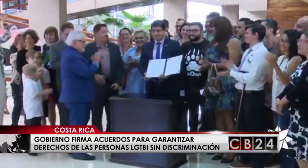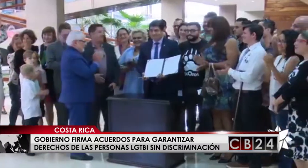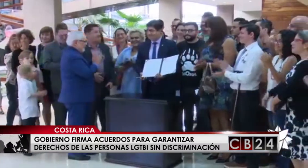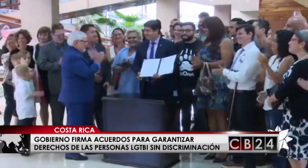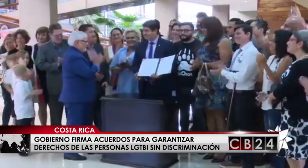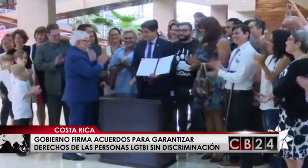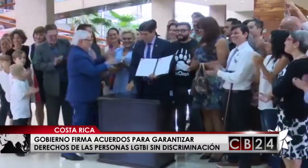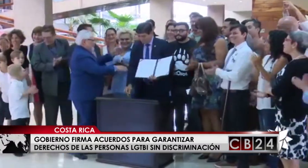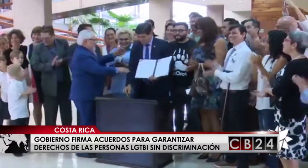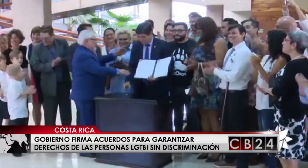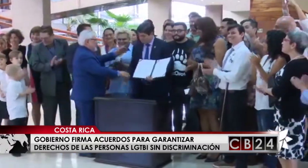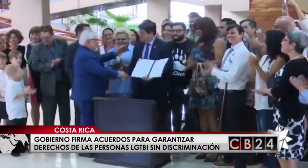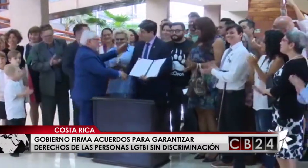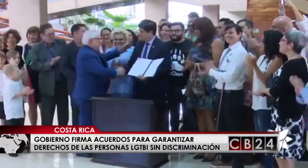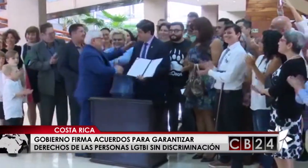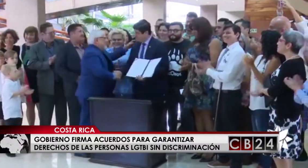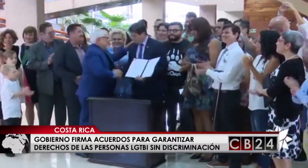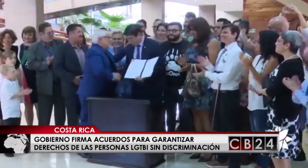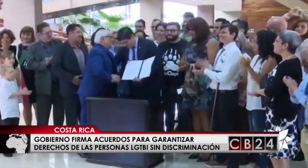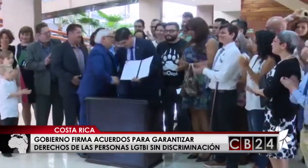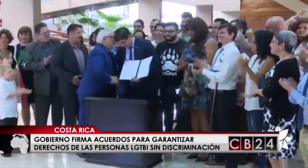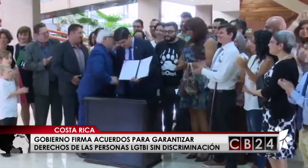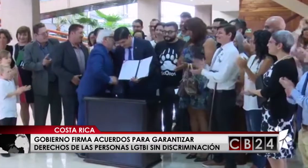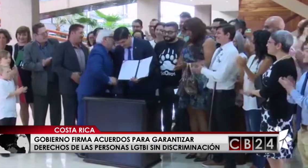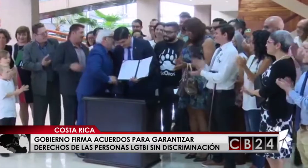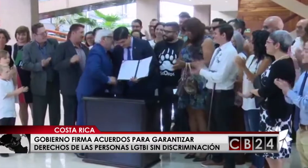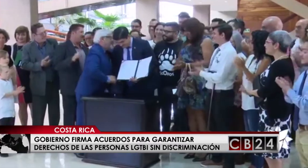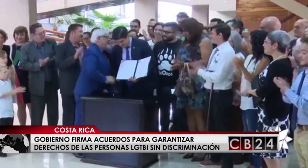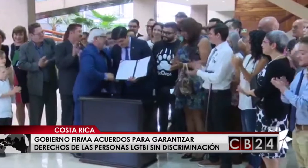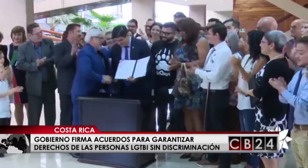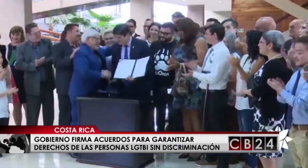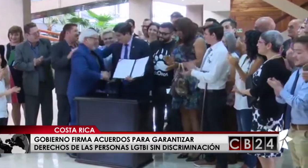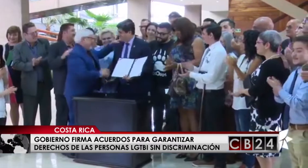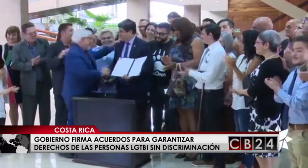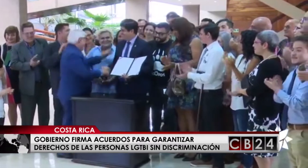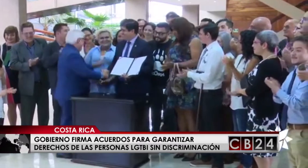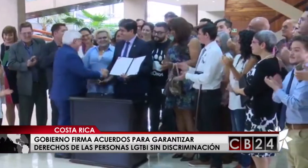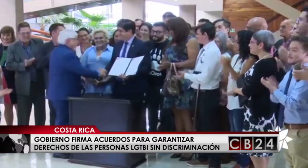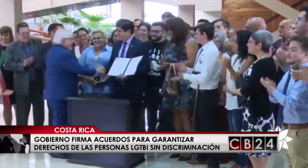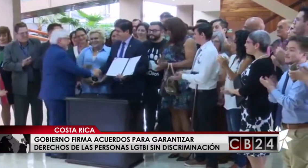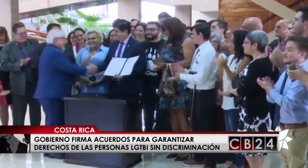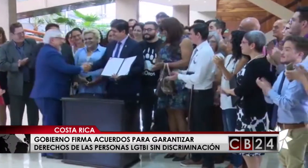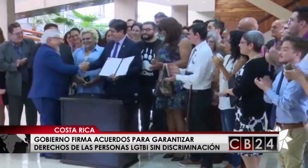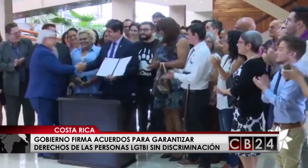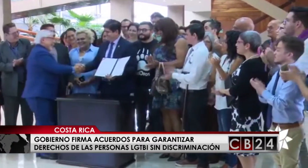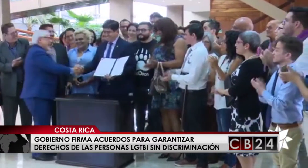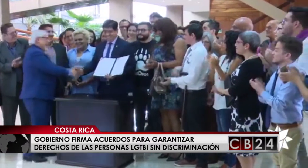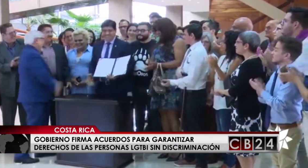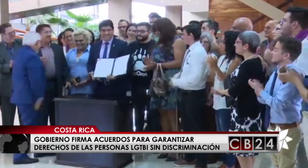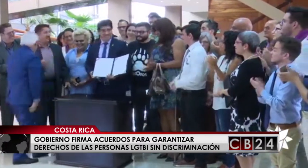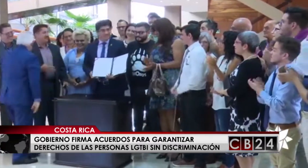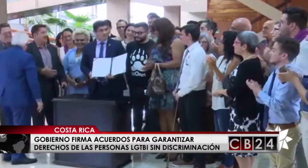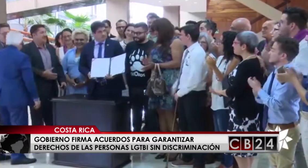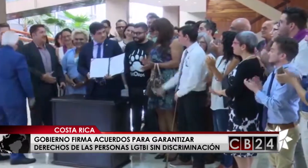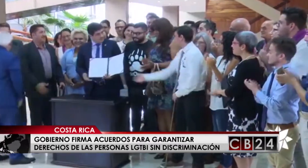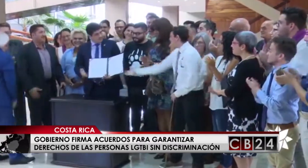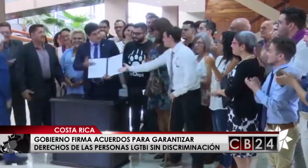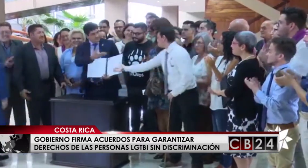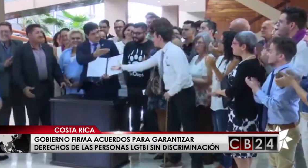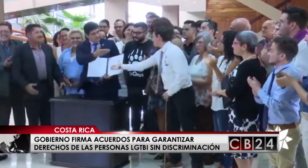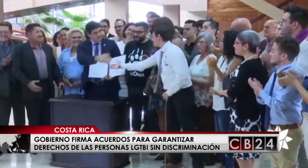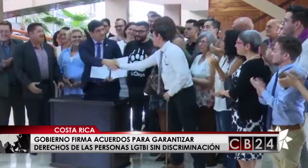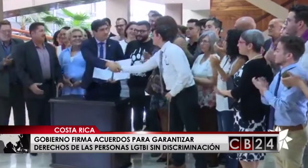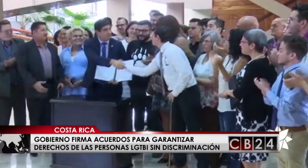mismo sexo en costa rica todos los decretos y directrices rigen a partir de la publicación en el diario oficial la